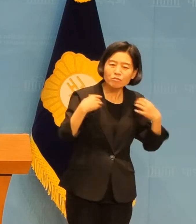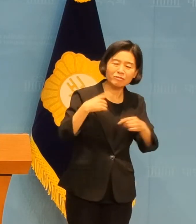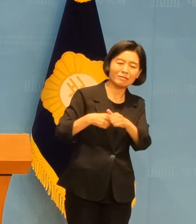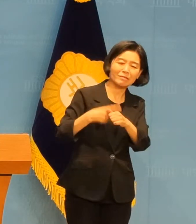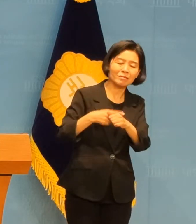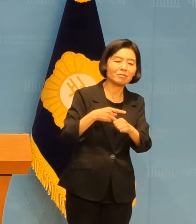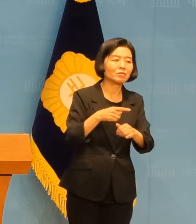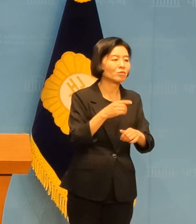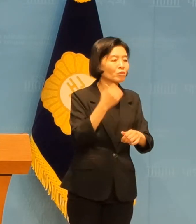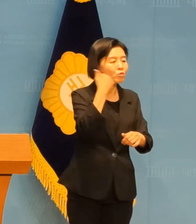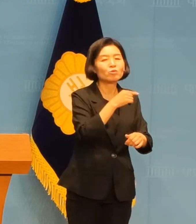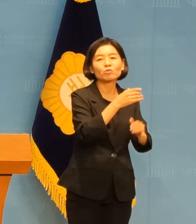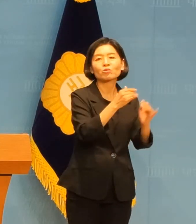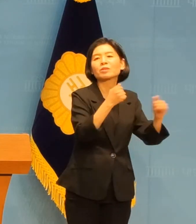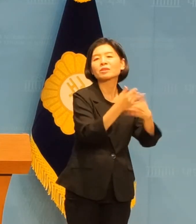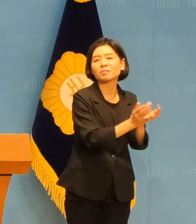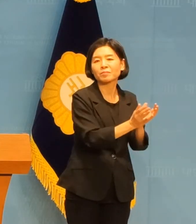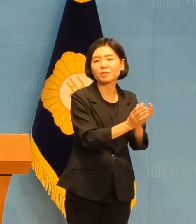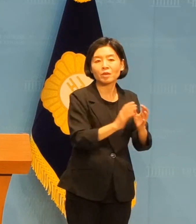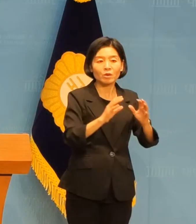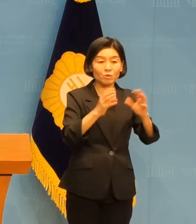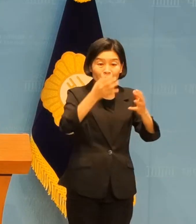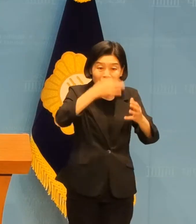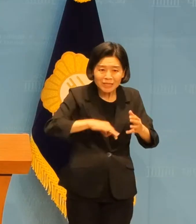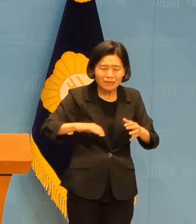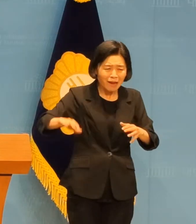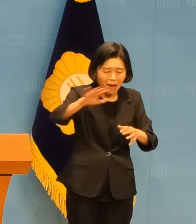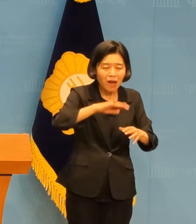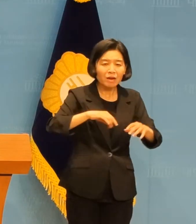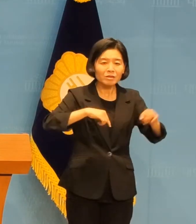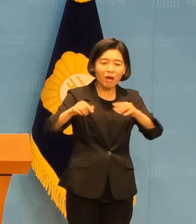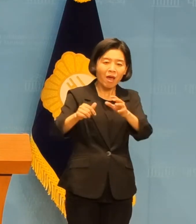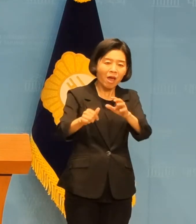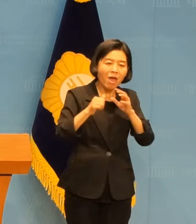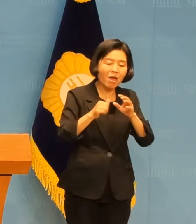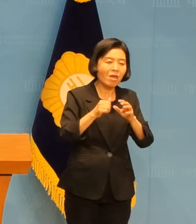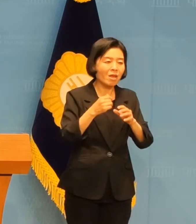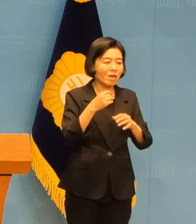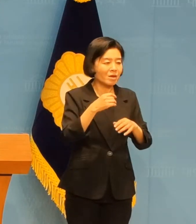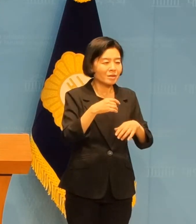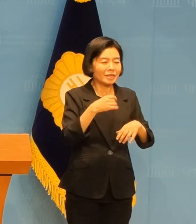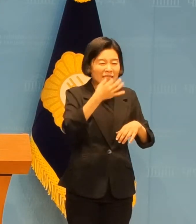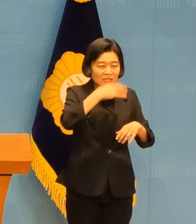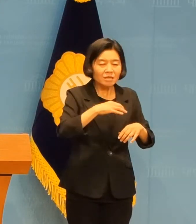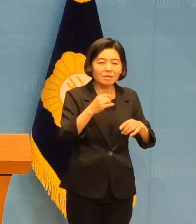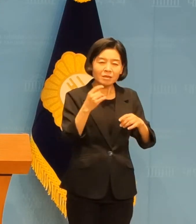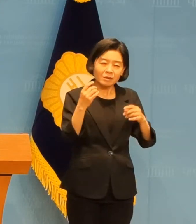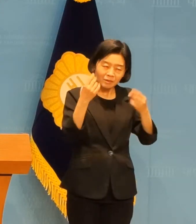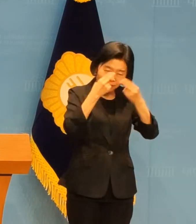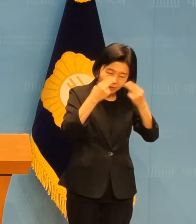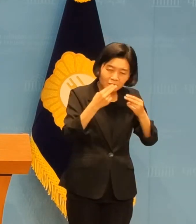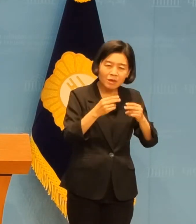국익마저 정쟁의 도구로 악용하는 국민의힘의 만행에 국민의 우려가 커지고 있습니다.